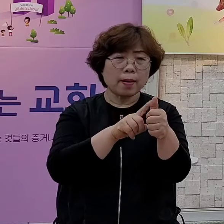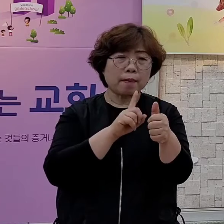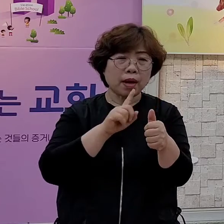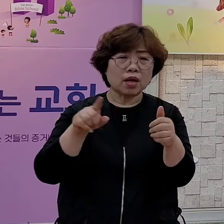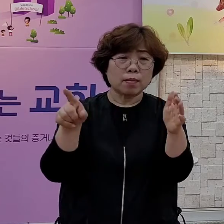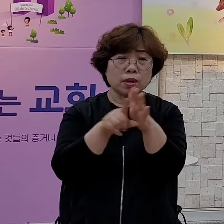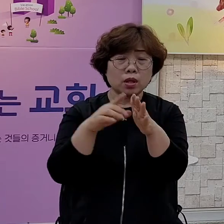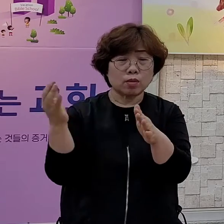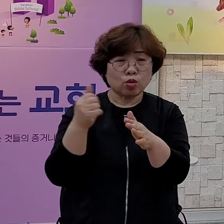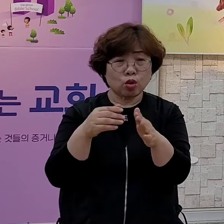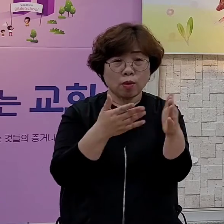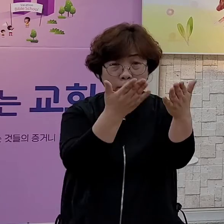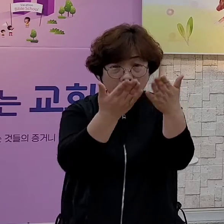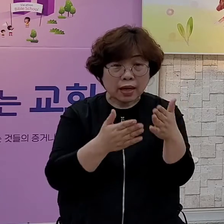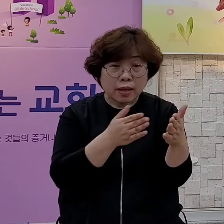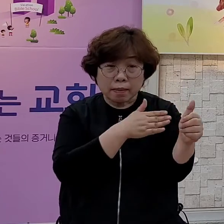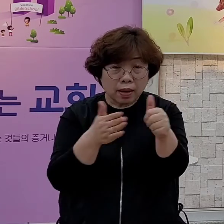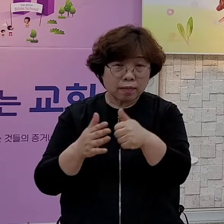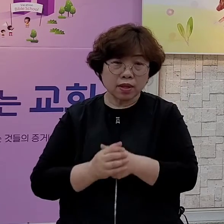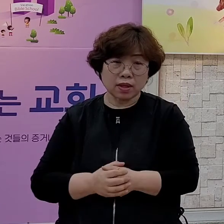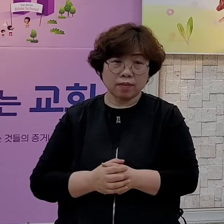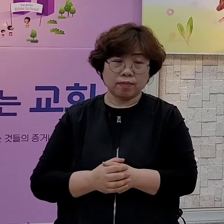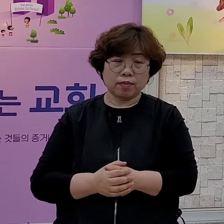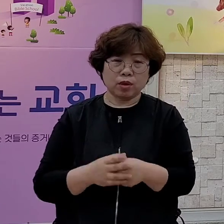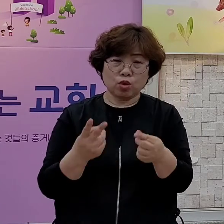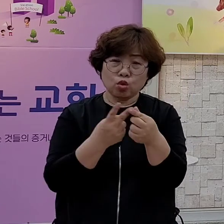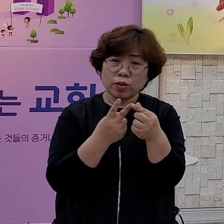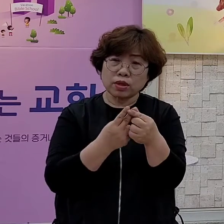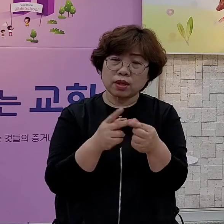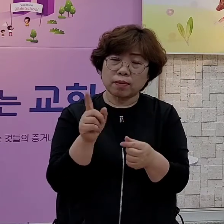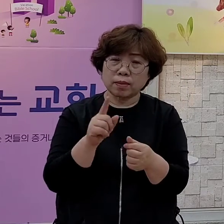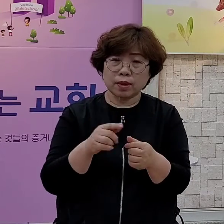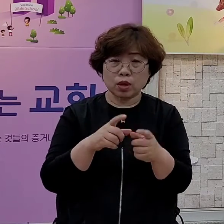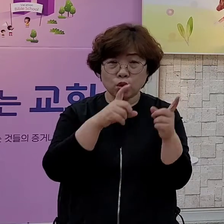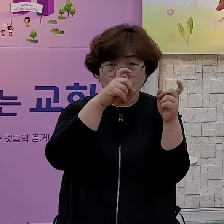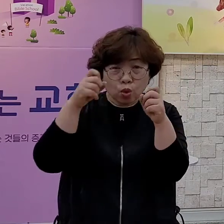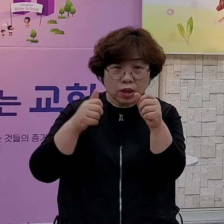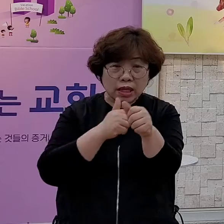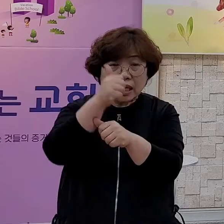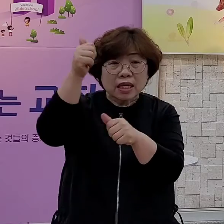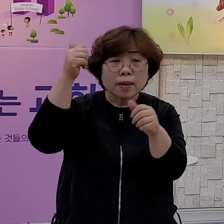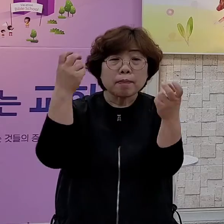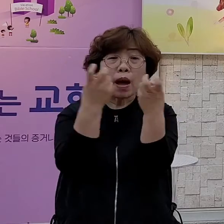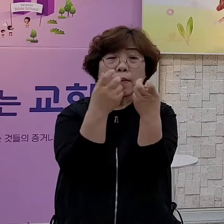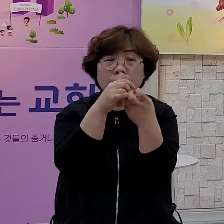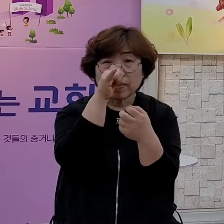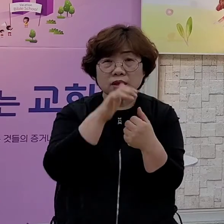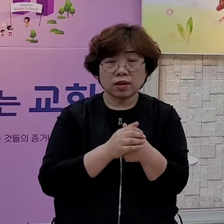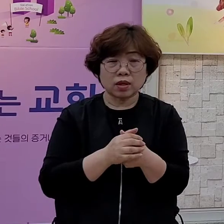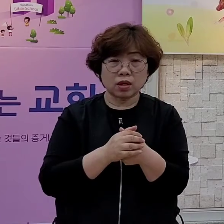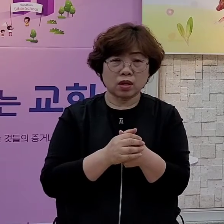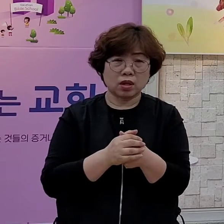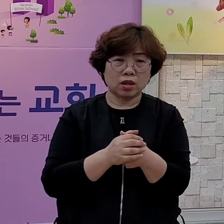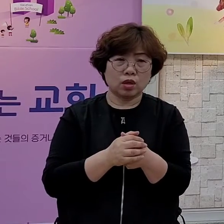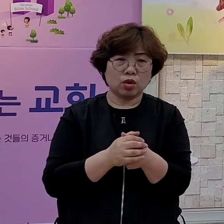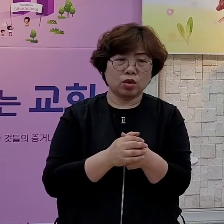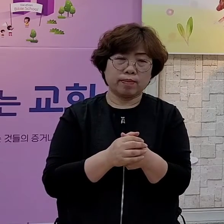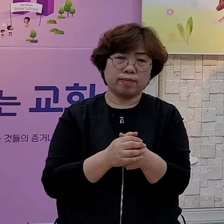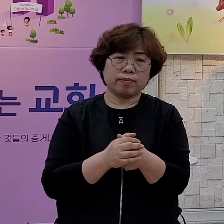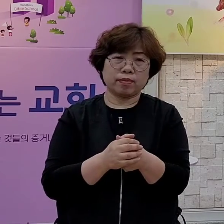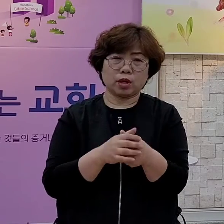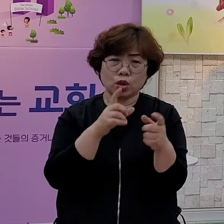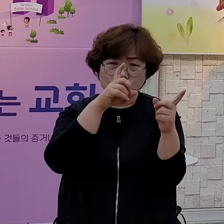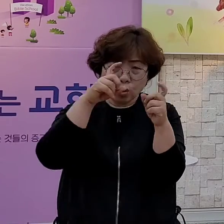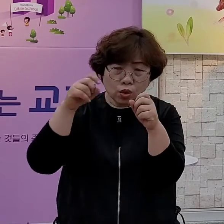이름으로 축복합니다. 두 번째로 유혹을 이기는 방법이 있어요. 그래서 유혹의 근원이 이렇게 오는 거예요. 욕심,